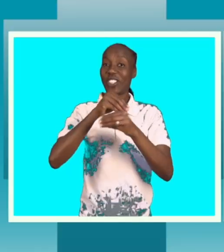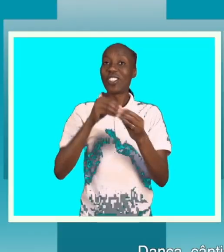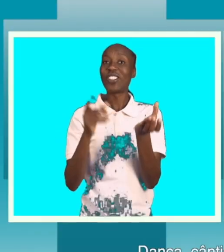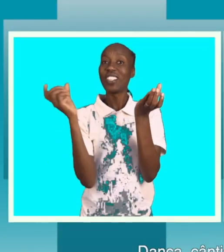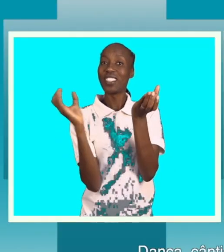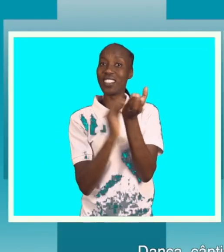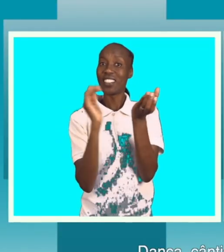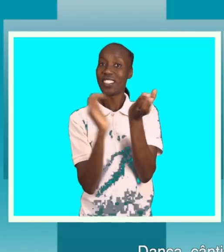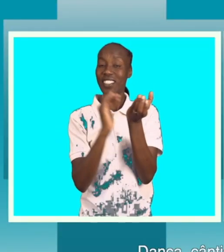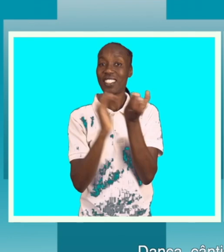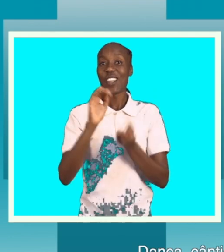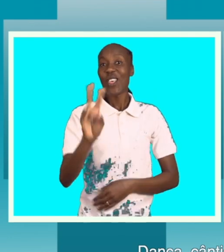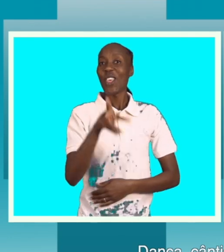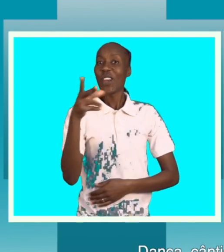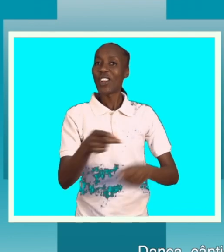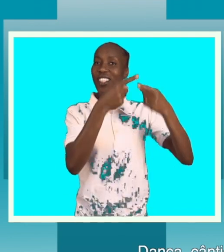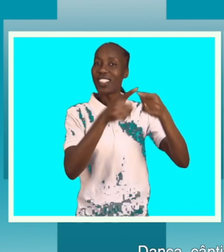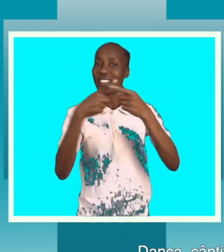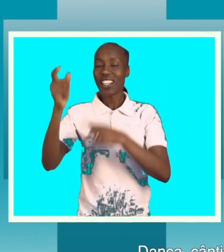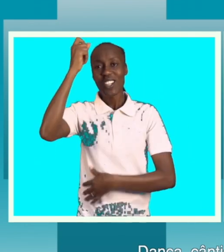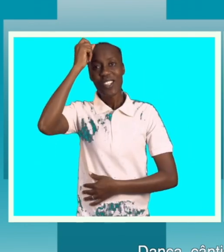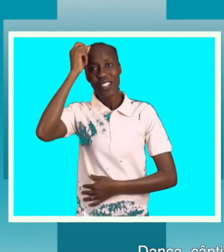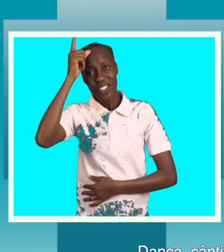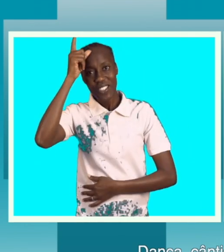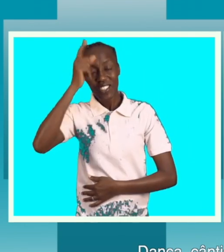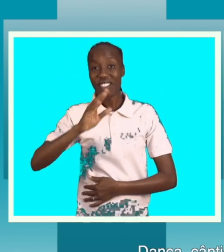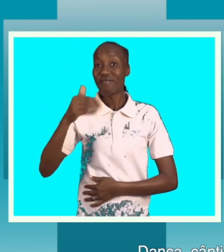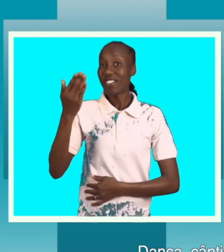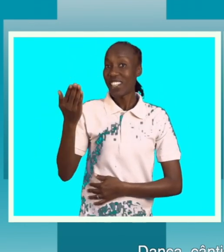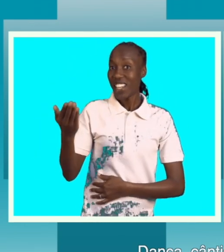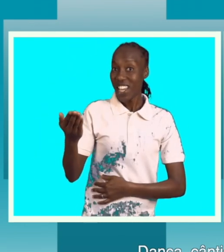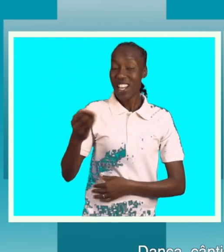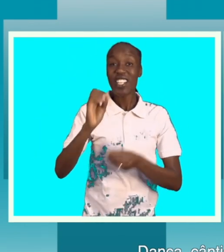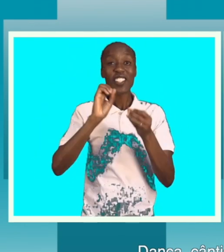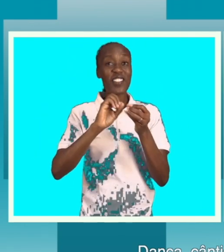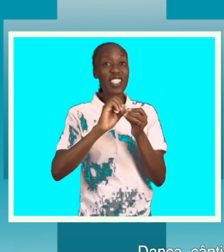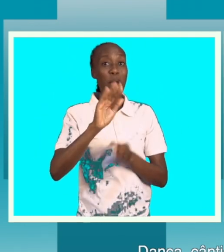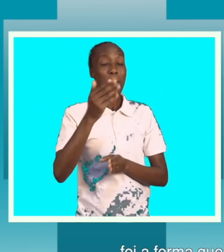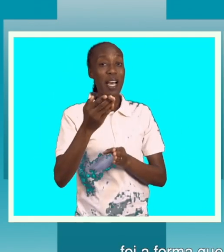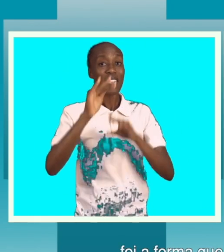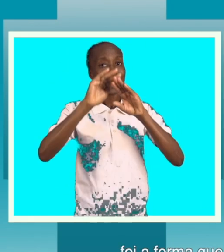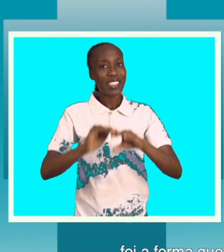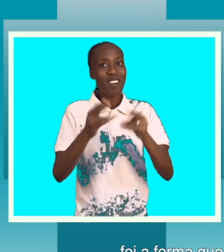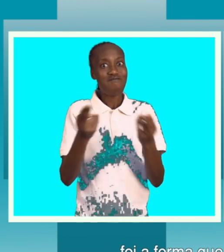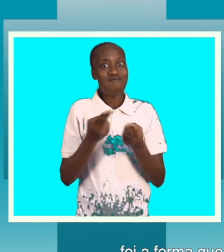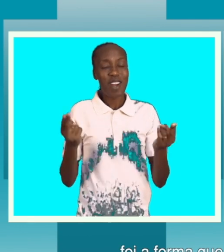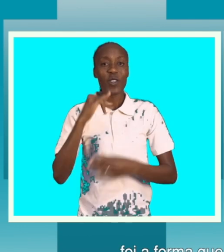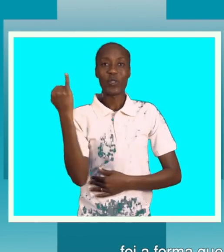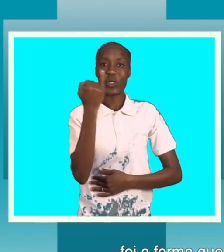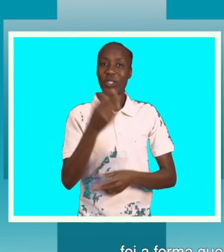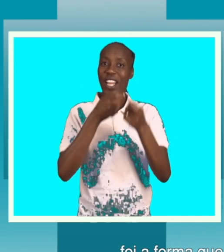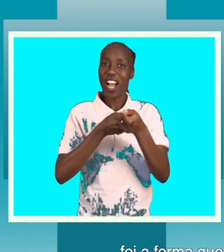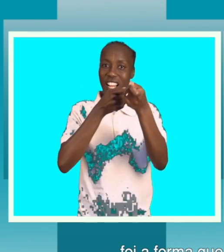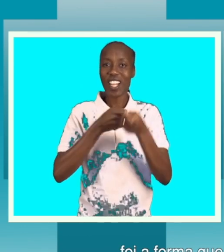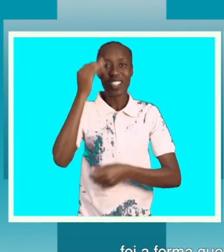Dança Dança Cânticos Jogo de cartas Entre outras Manifestações Culturais Foi a forma Que os